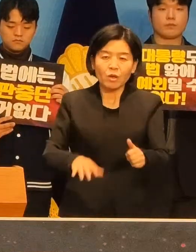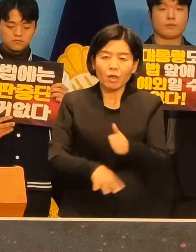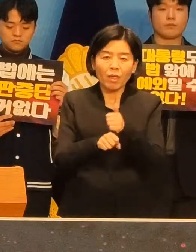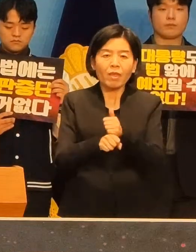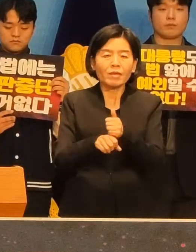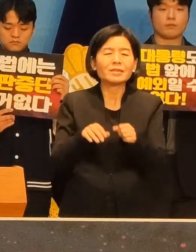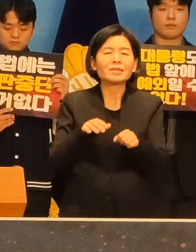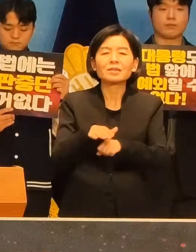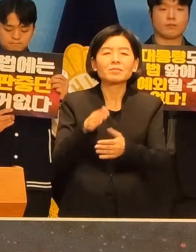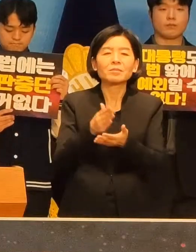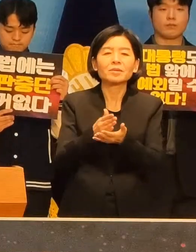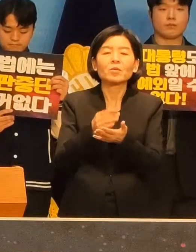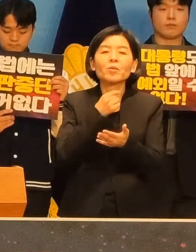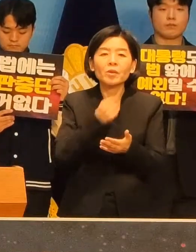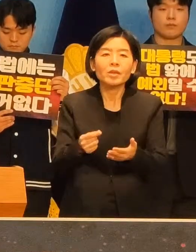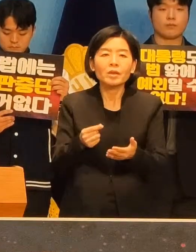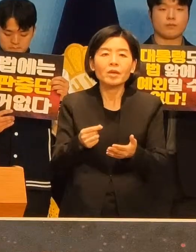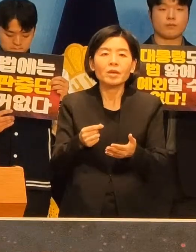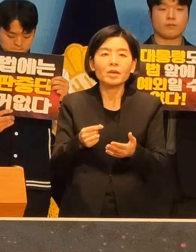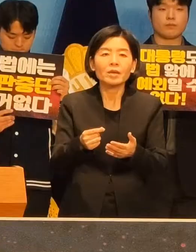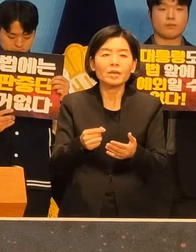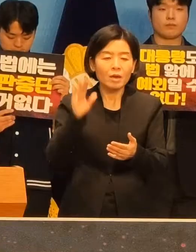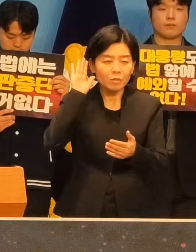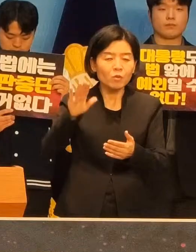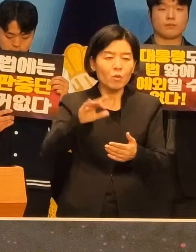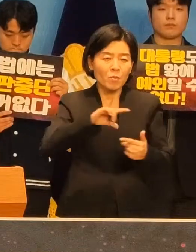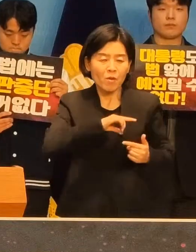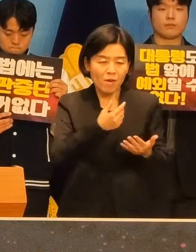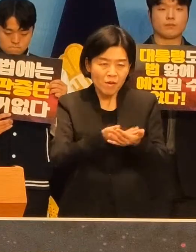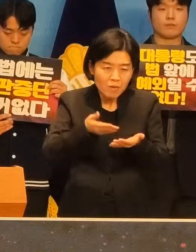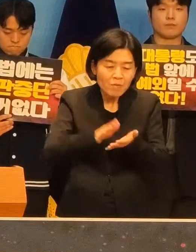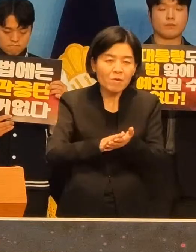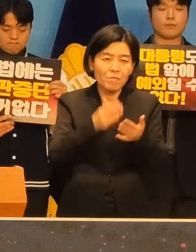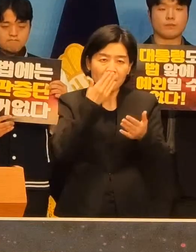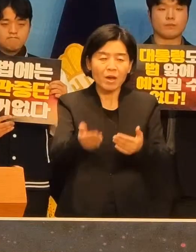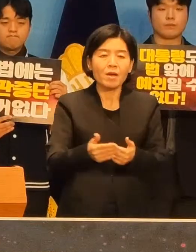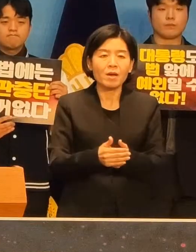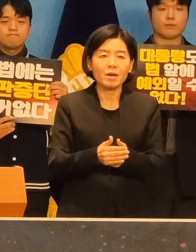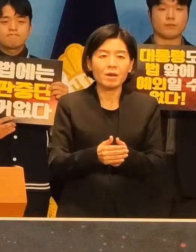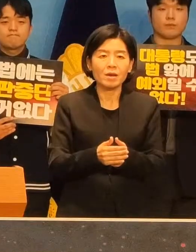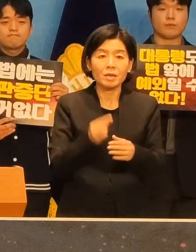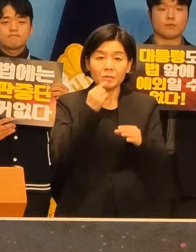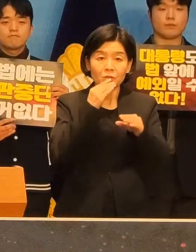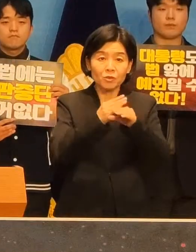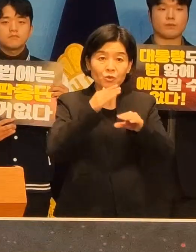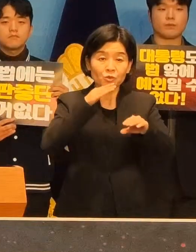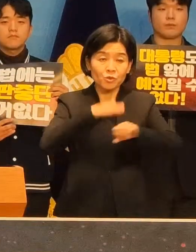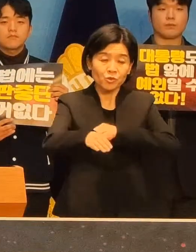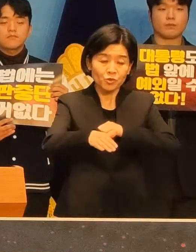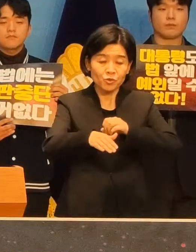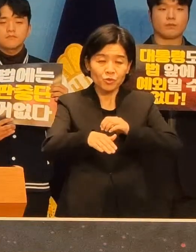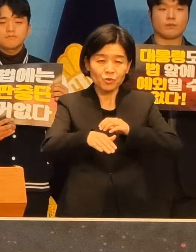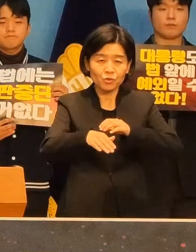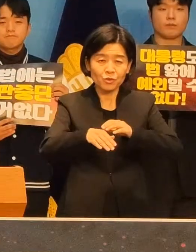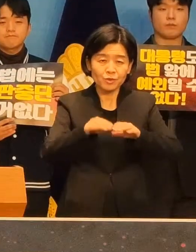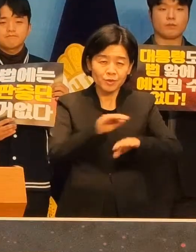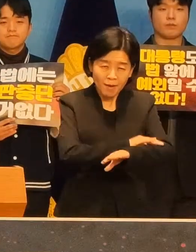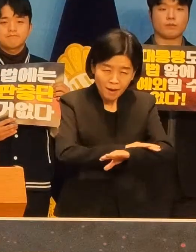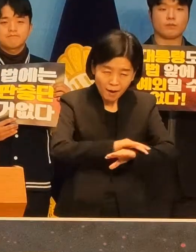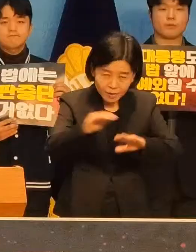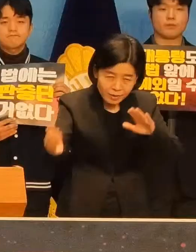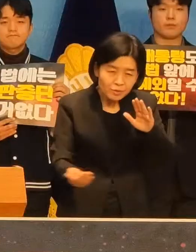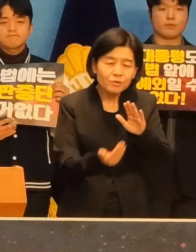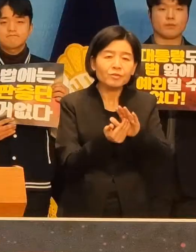권리장전이요 명예혁명이 될 것입니다. 고도의 민주화 그리고 공화를 이룩한 이